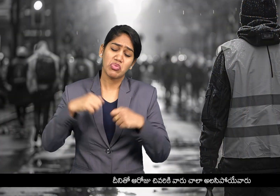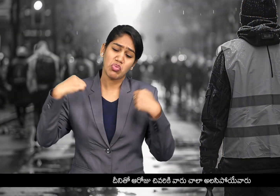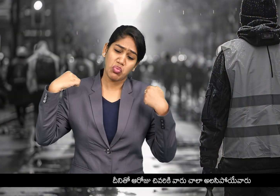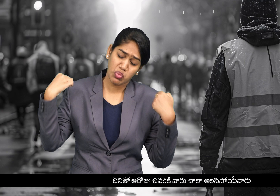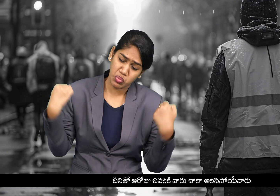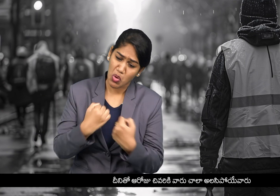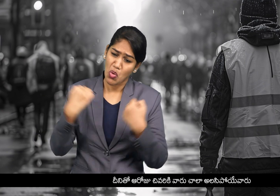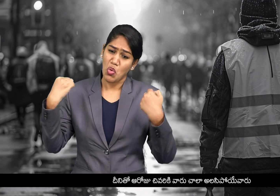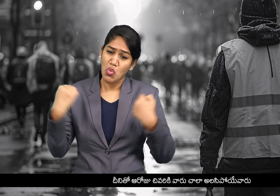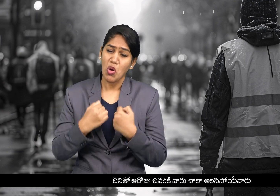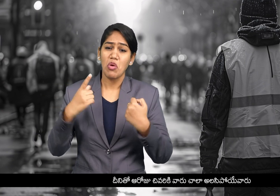చాలా అలసిపోయేవారు.